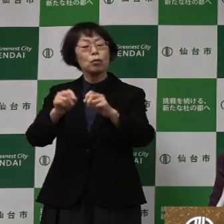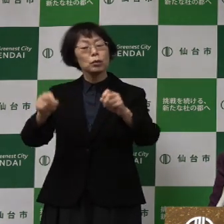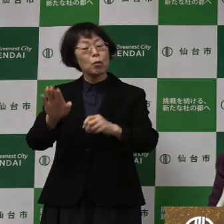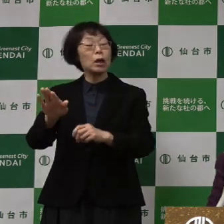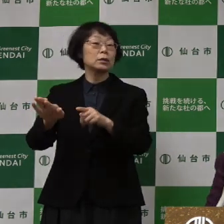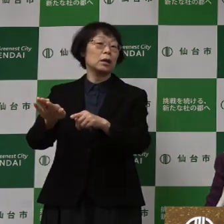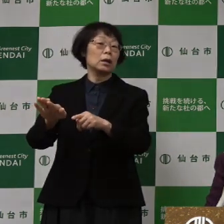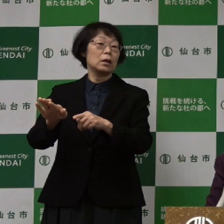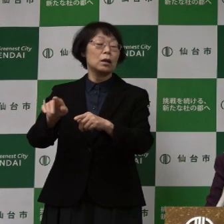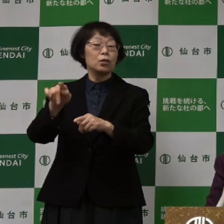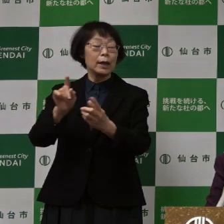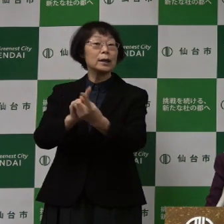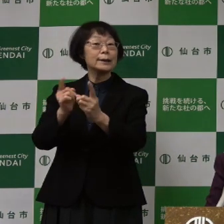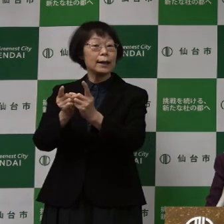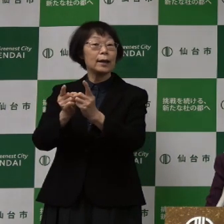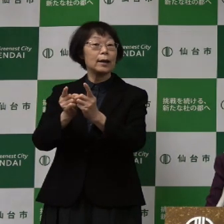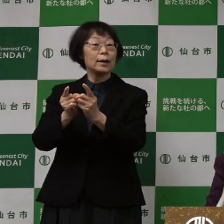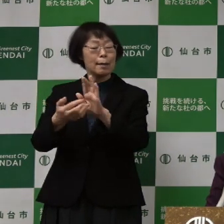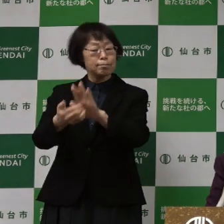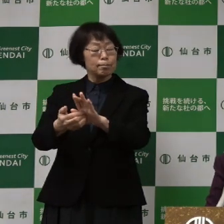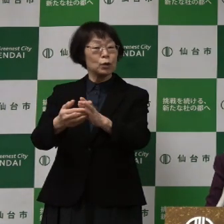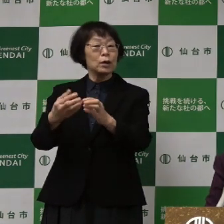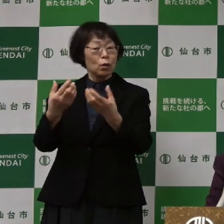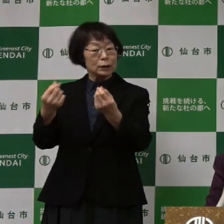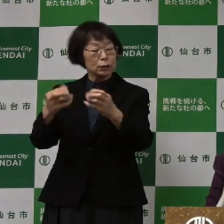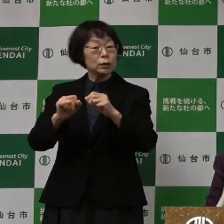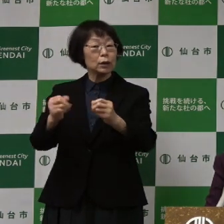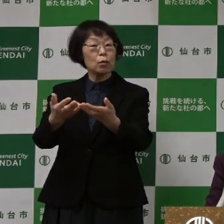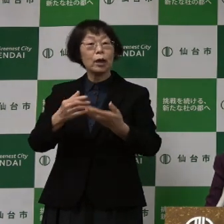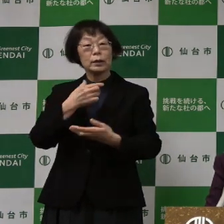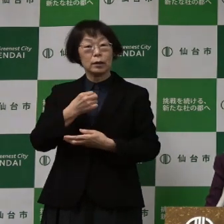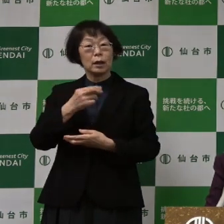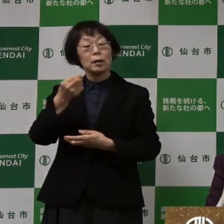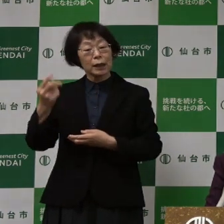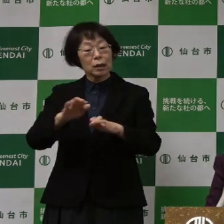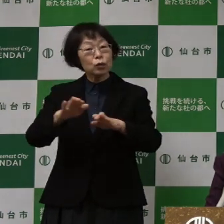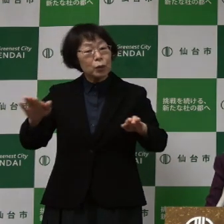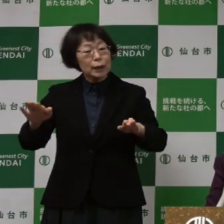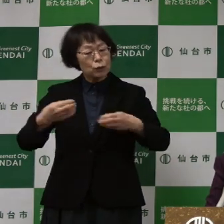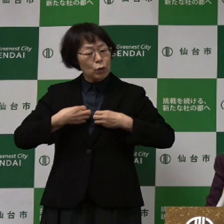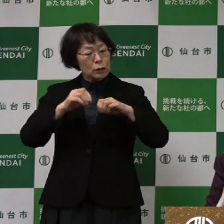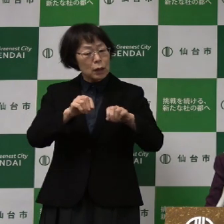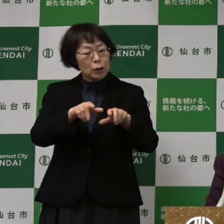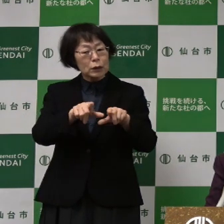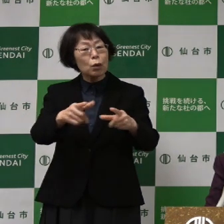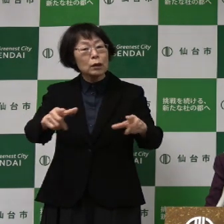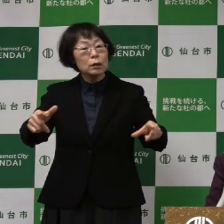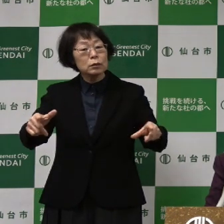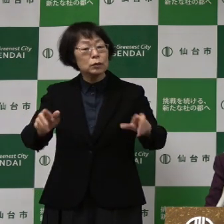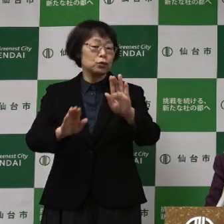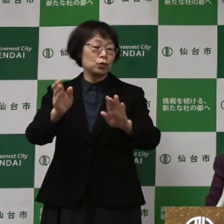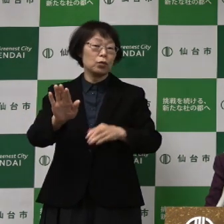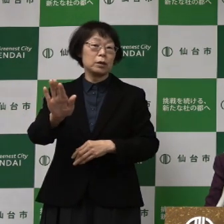して、ここに対しての対策を徹底していただきたいということ、それから子どもたちへの感染も広がっているということございます